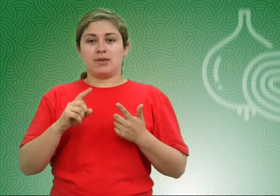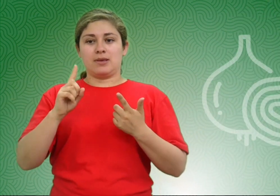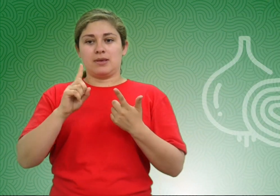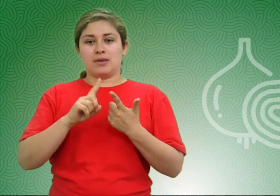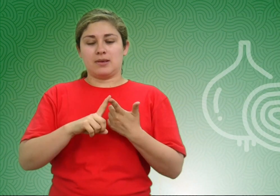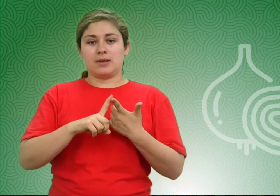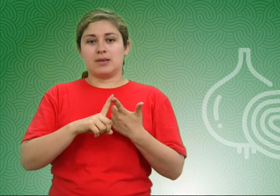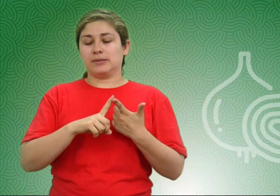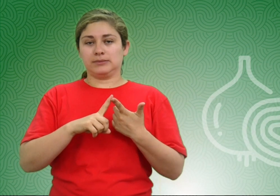una cebolla grande,